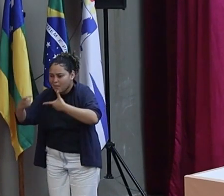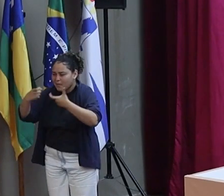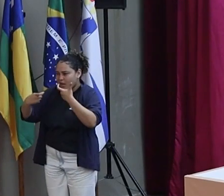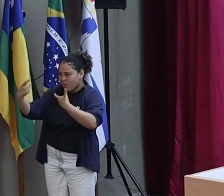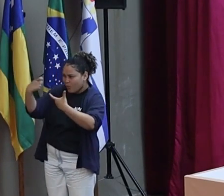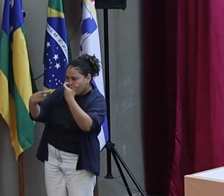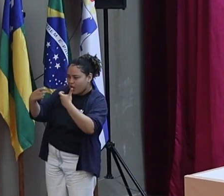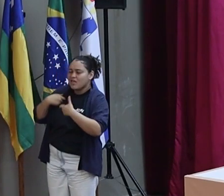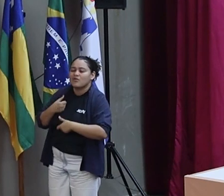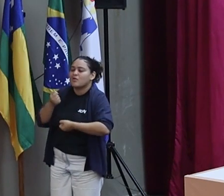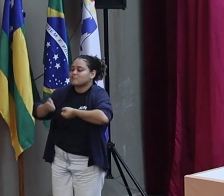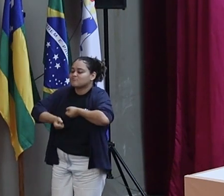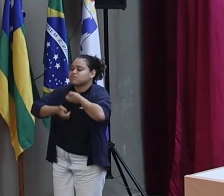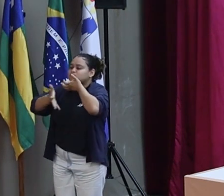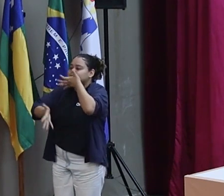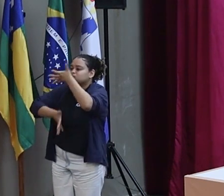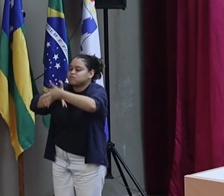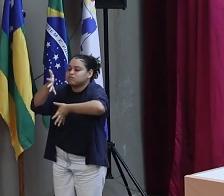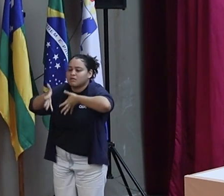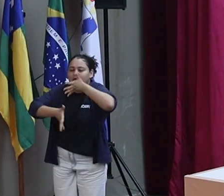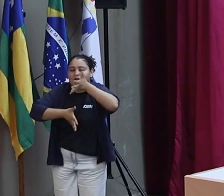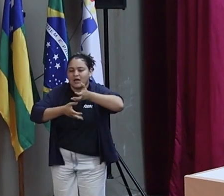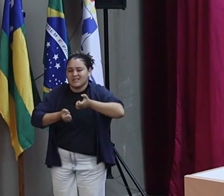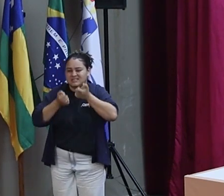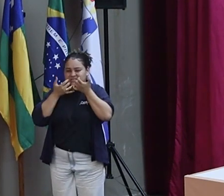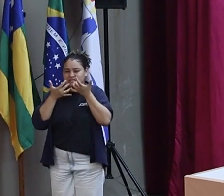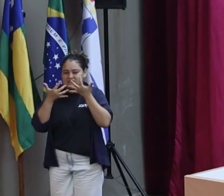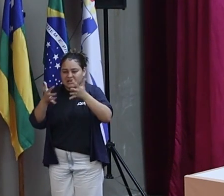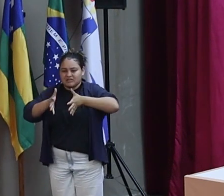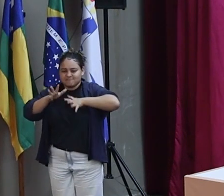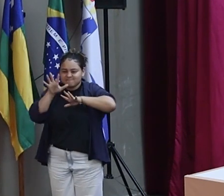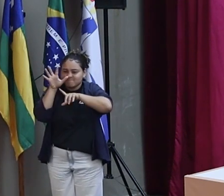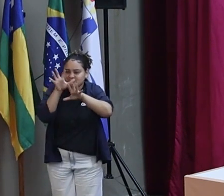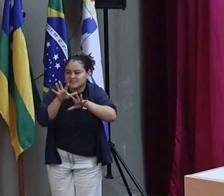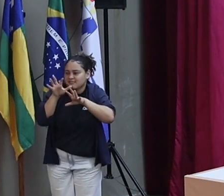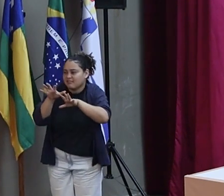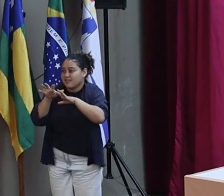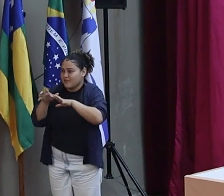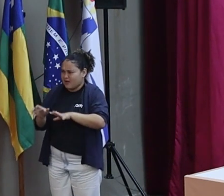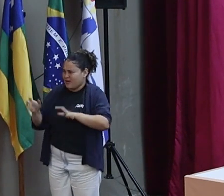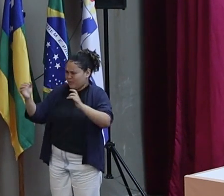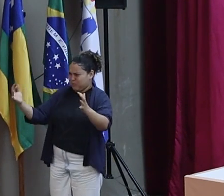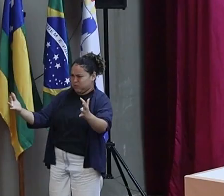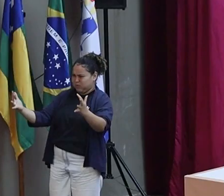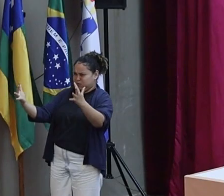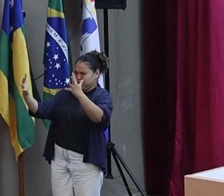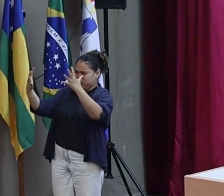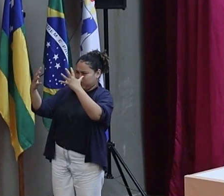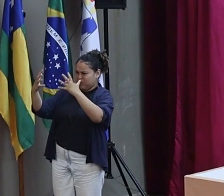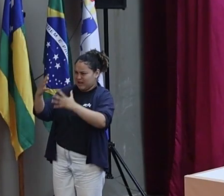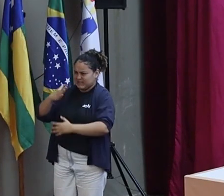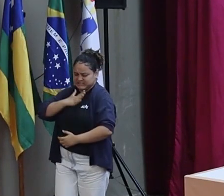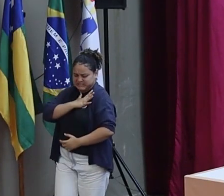palavras, soltaremos coquetéis diversos incendiários. Quando eles chegarem com seus canhões e as suas